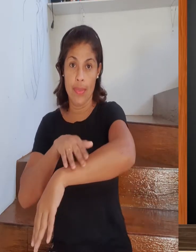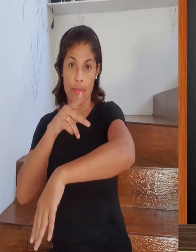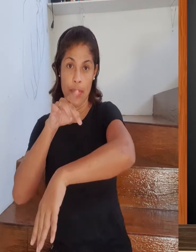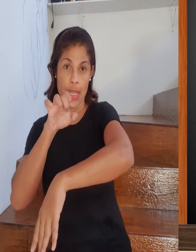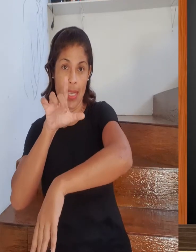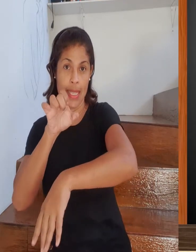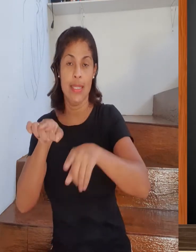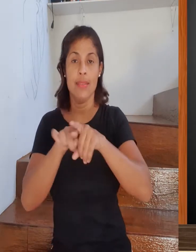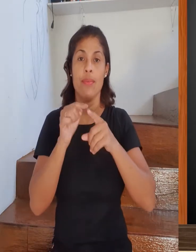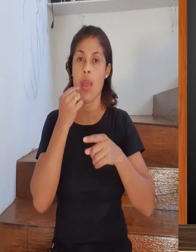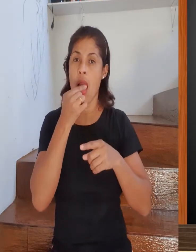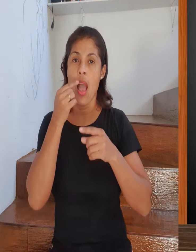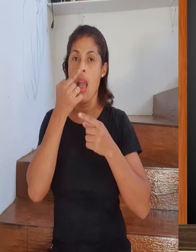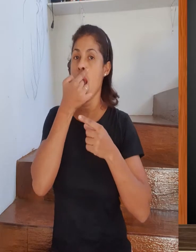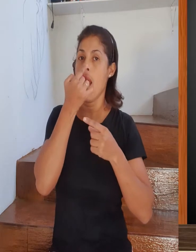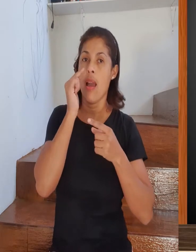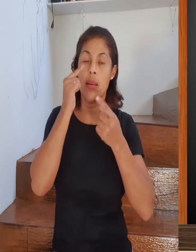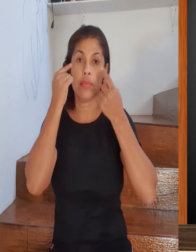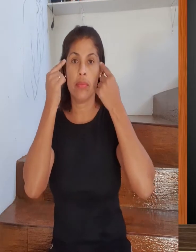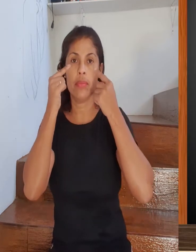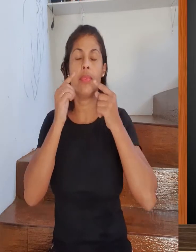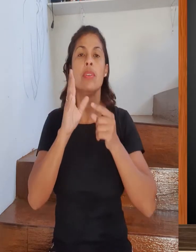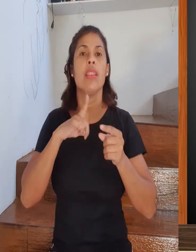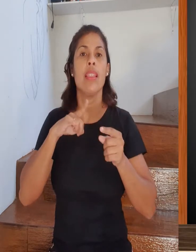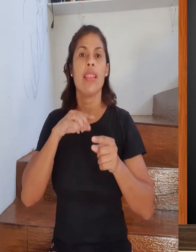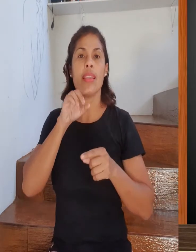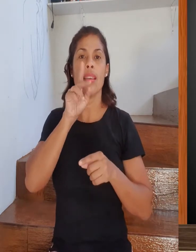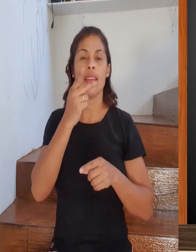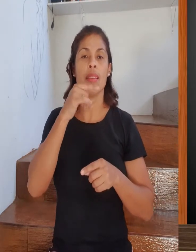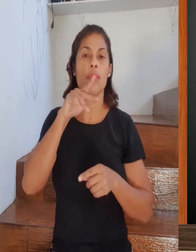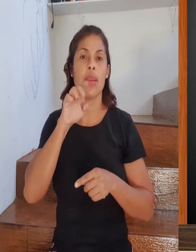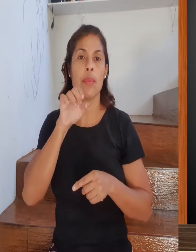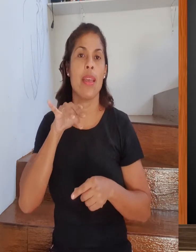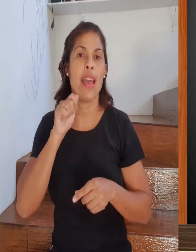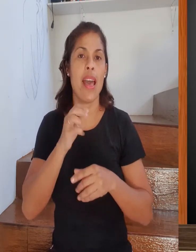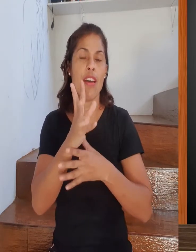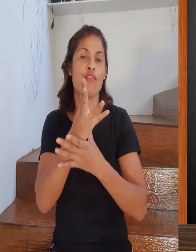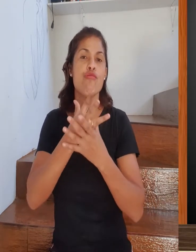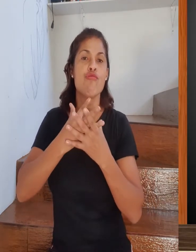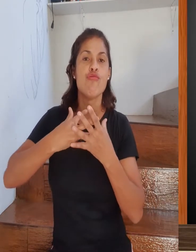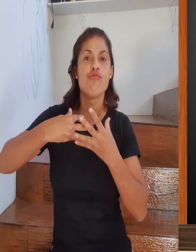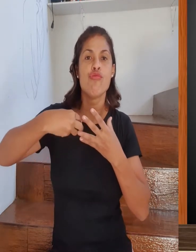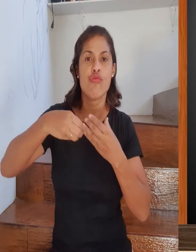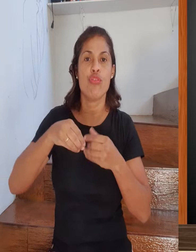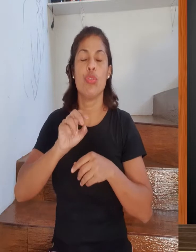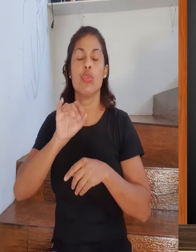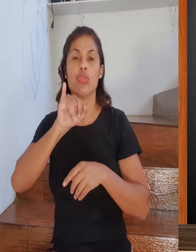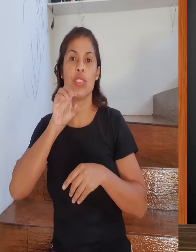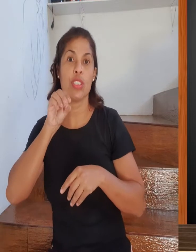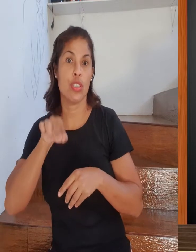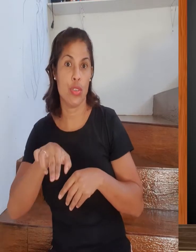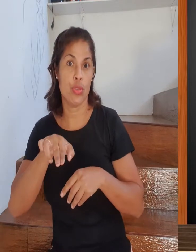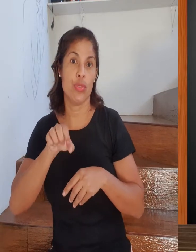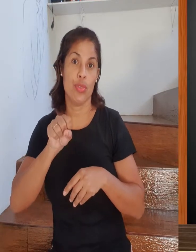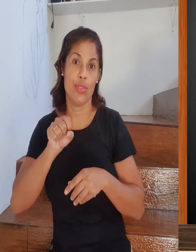Tanto a pele quanto as mucosas são relativamente impermeáveis à maioria dos íons e das substâncias